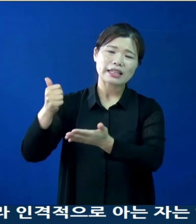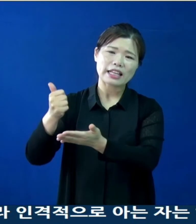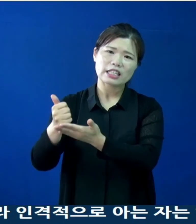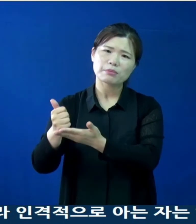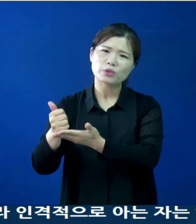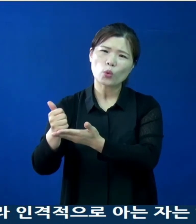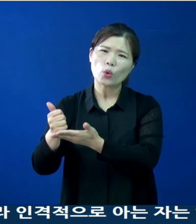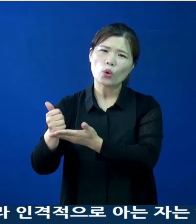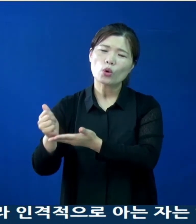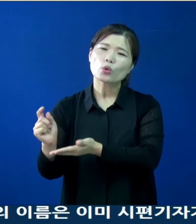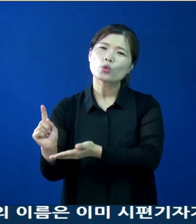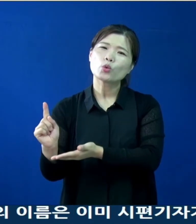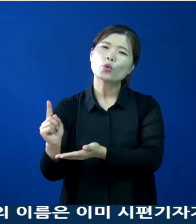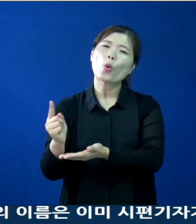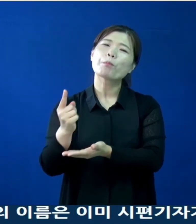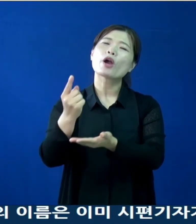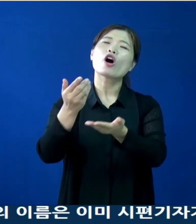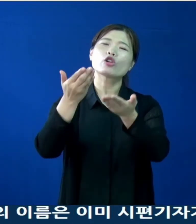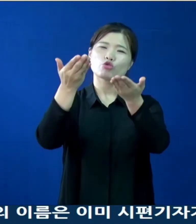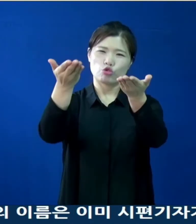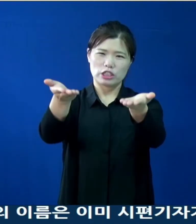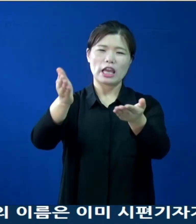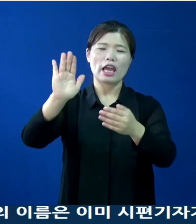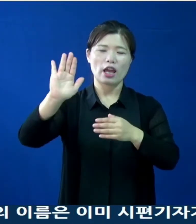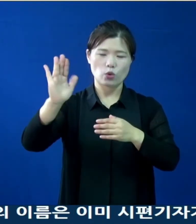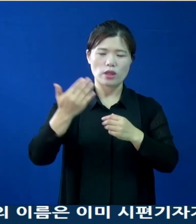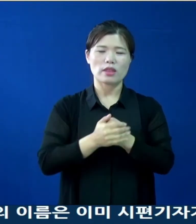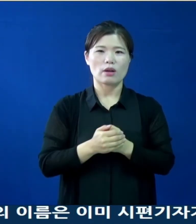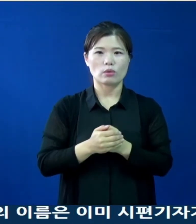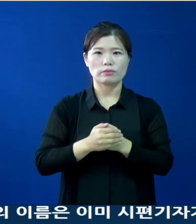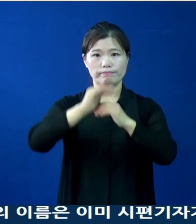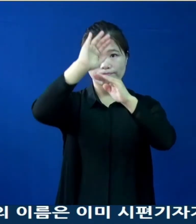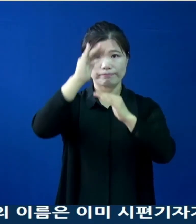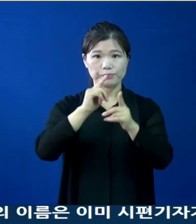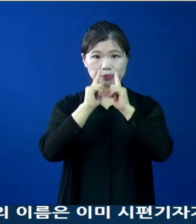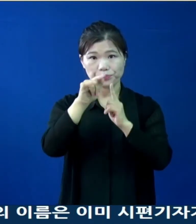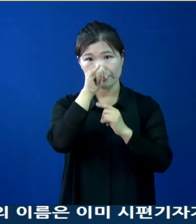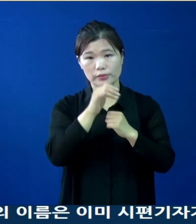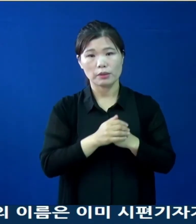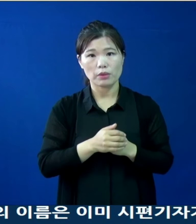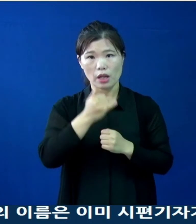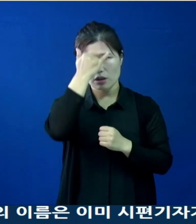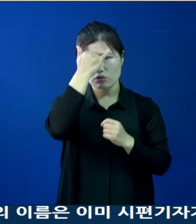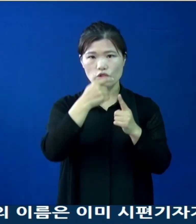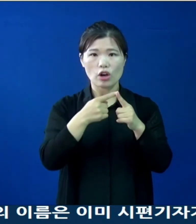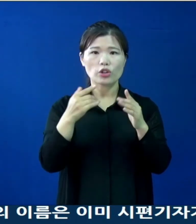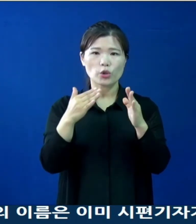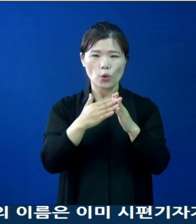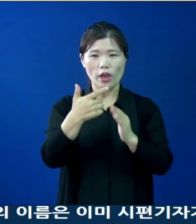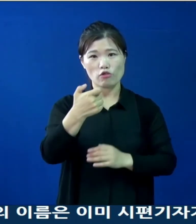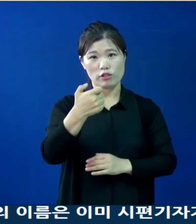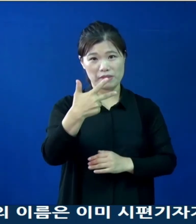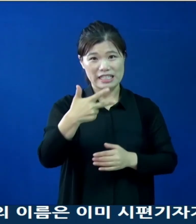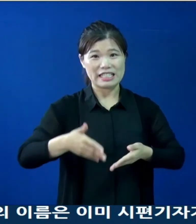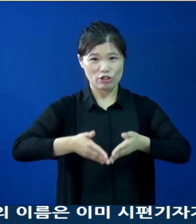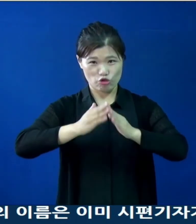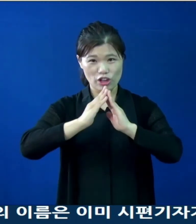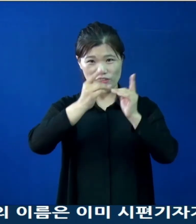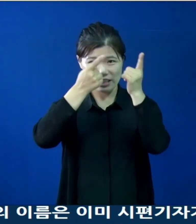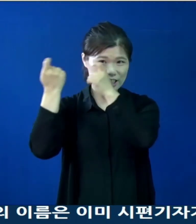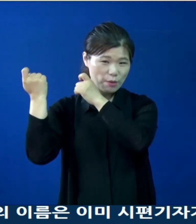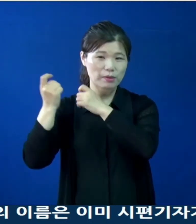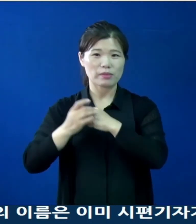높이신다 라고 본문에서 선포하는 겁니다. 충영교회 67년 7주년이 되었습니다.